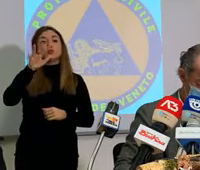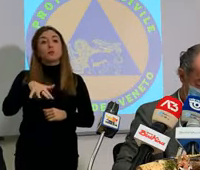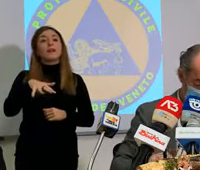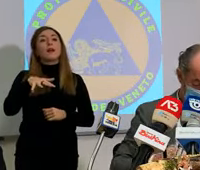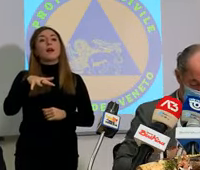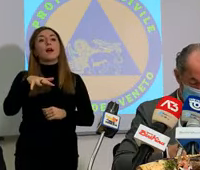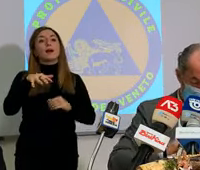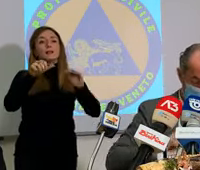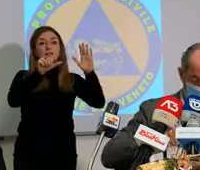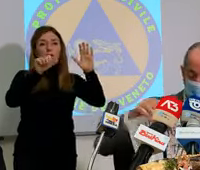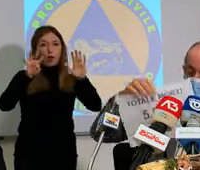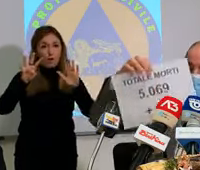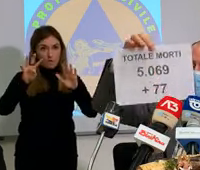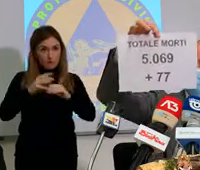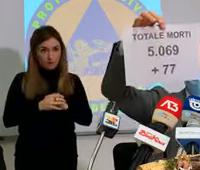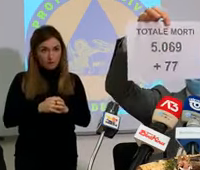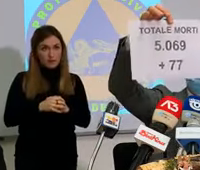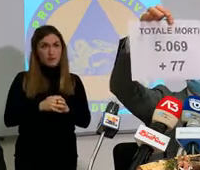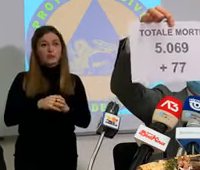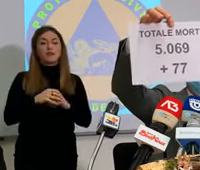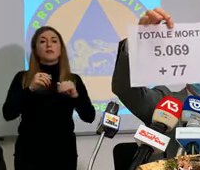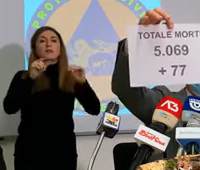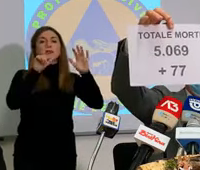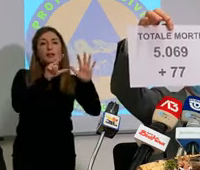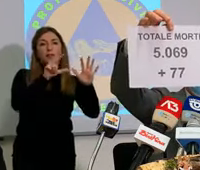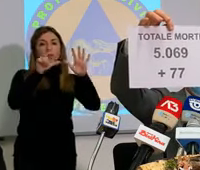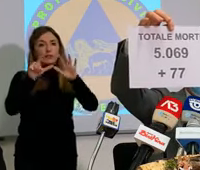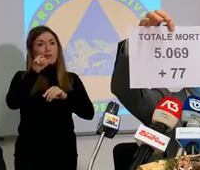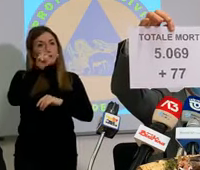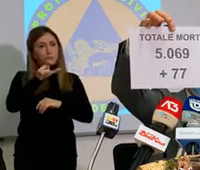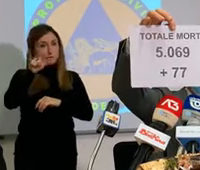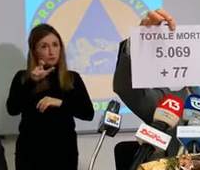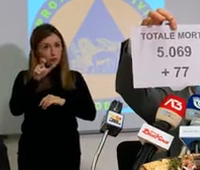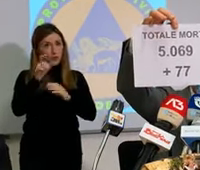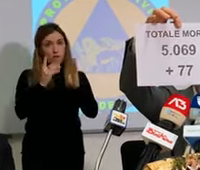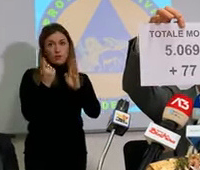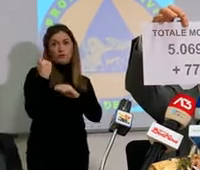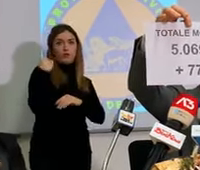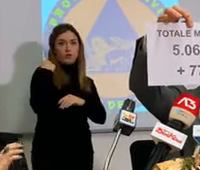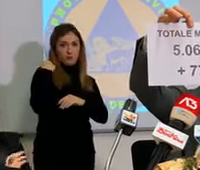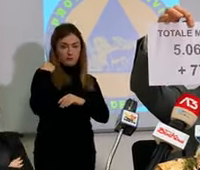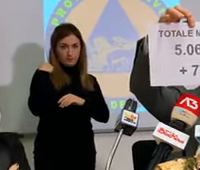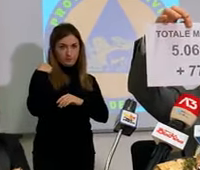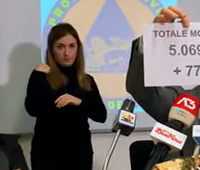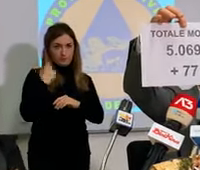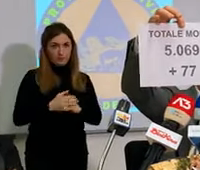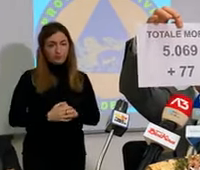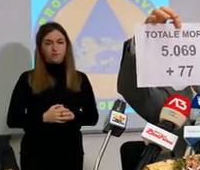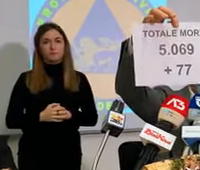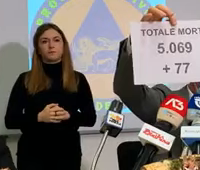5.069 sono 77 morti nelle ultime 24 ore